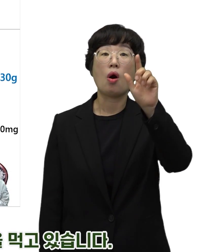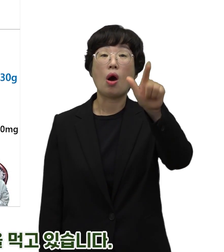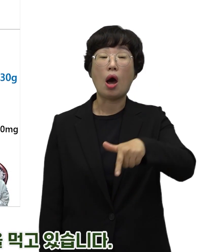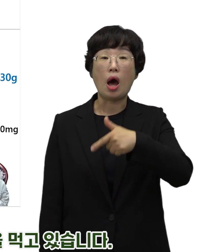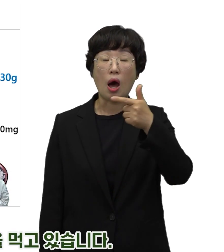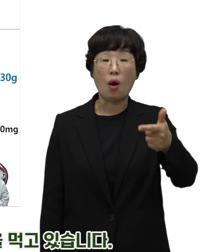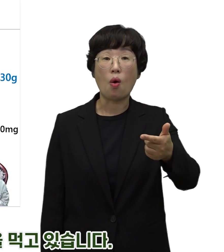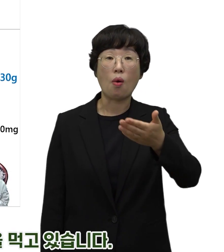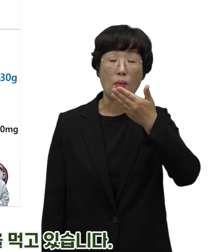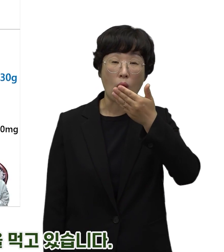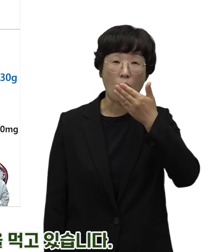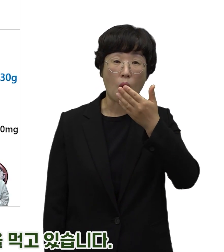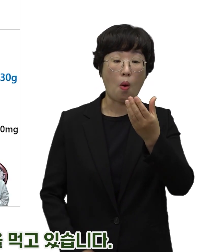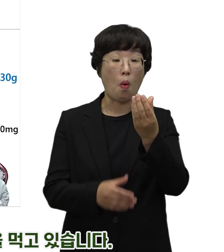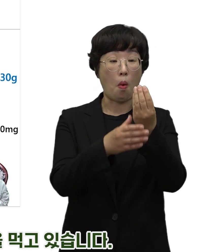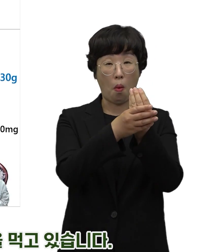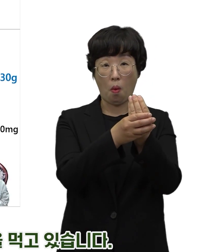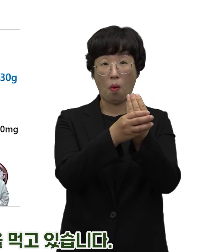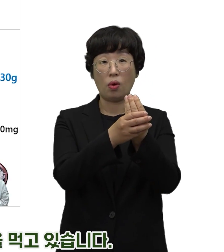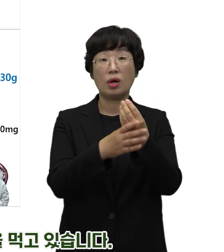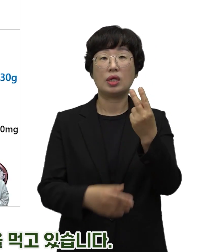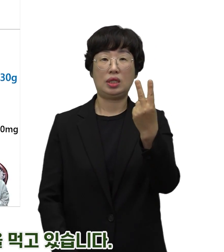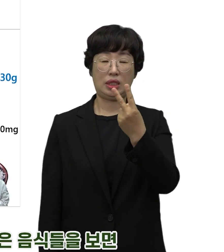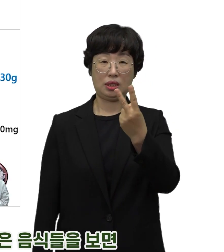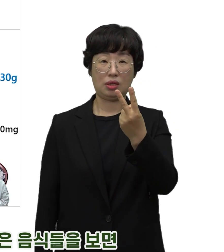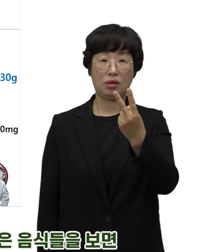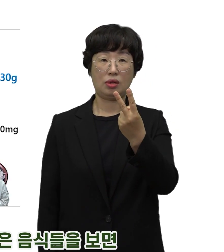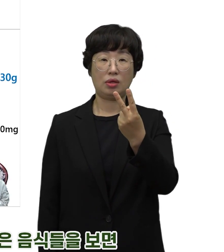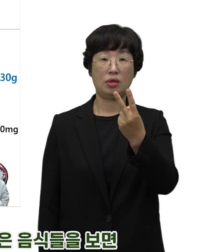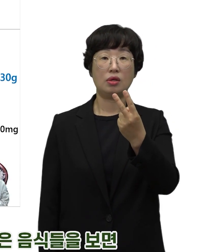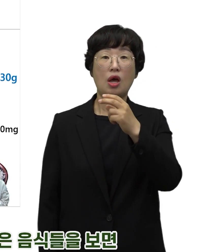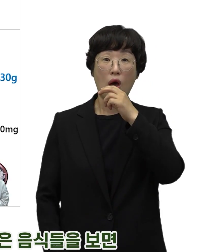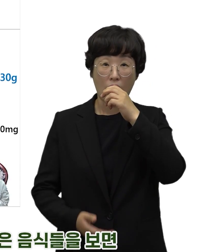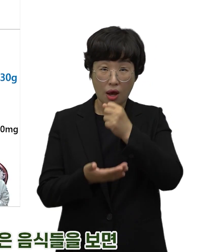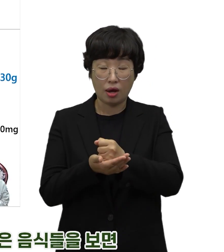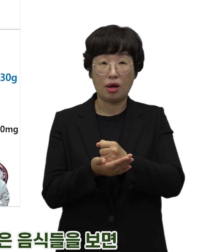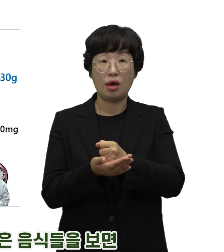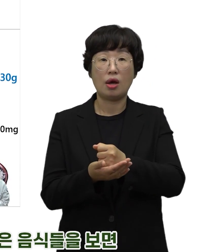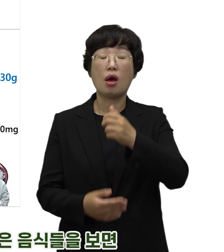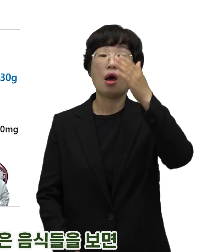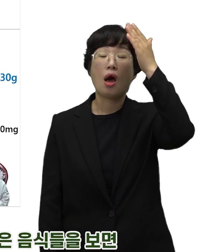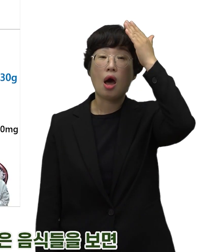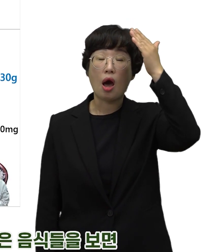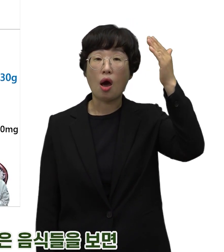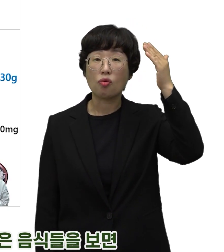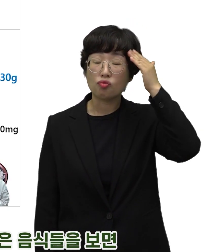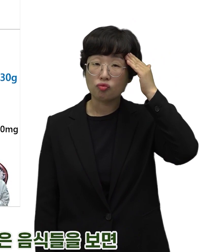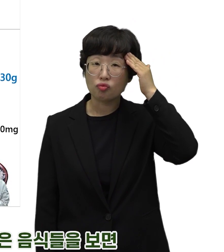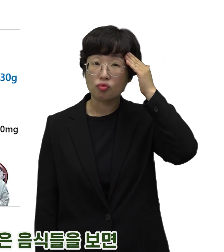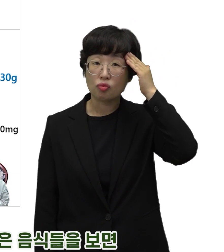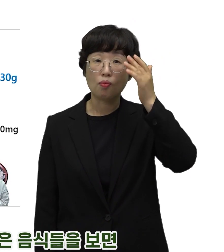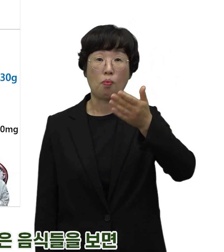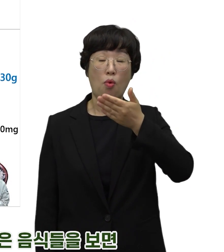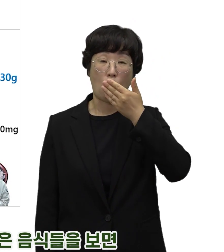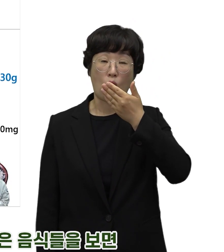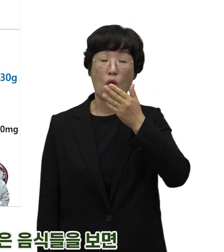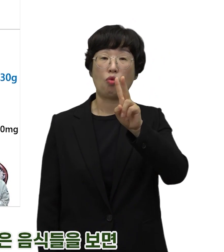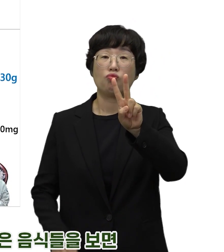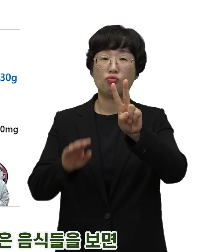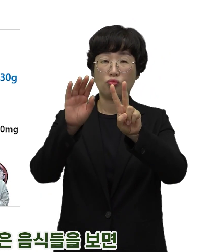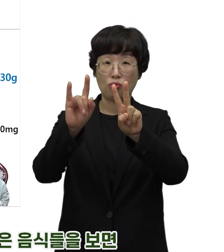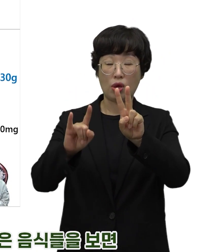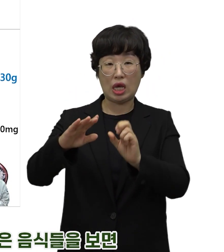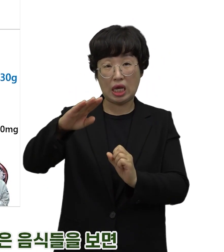우리나라 사람들은 이상 먹고 있습니다. 우리가 즐겨 먹는 음식,